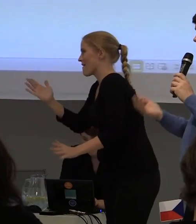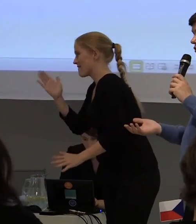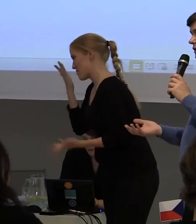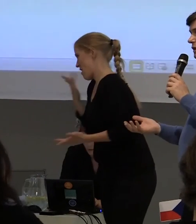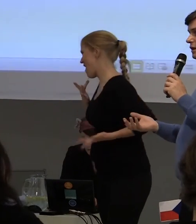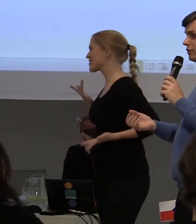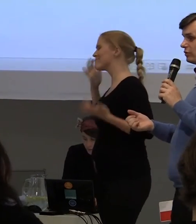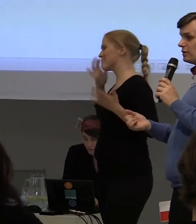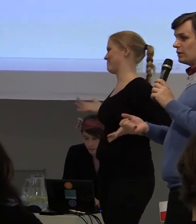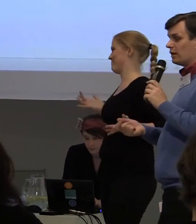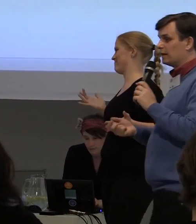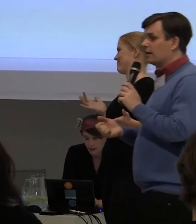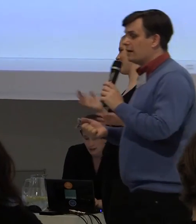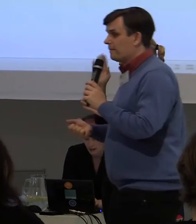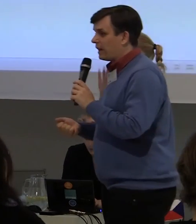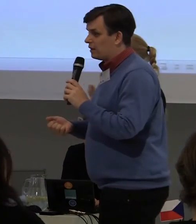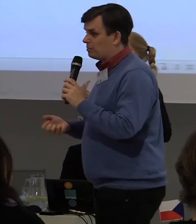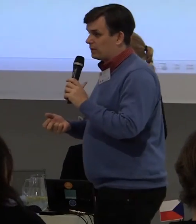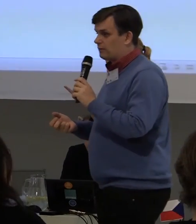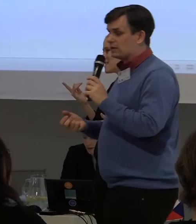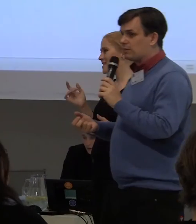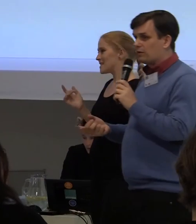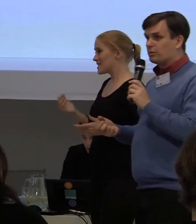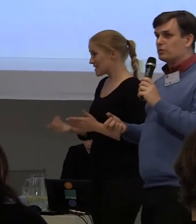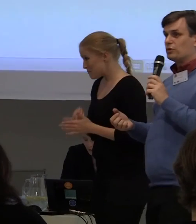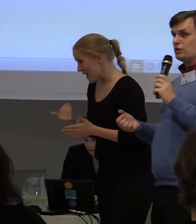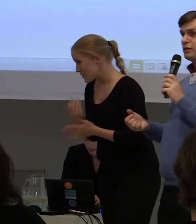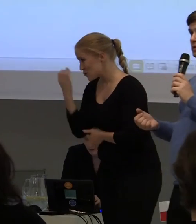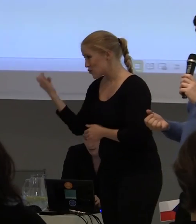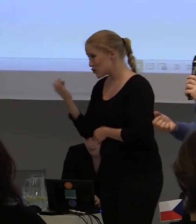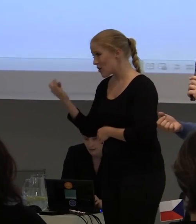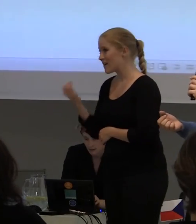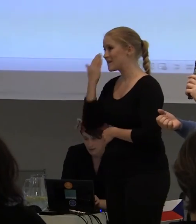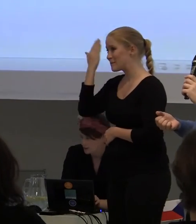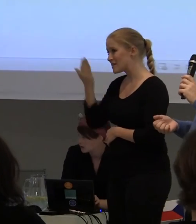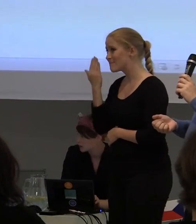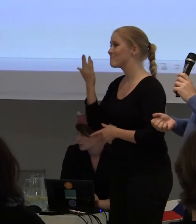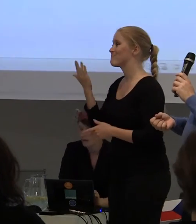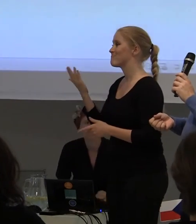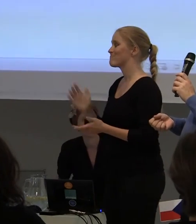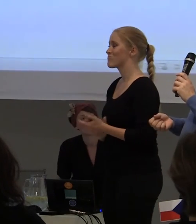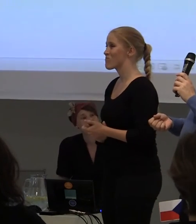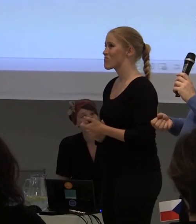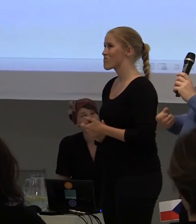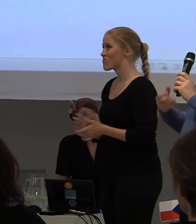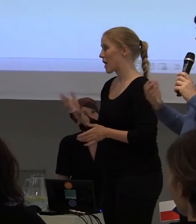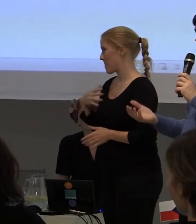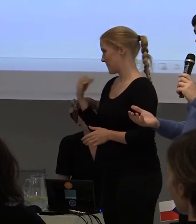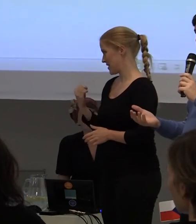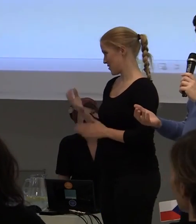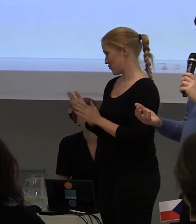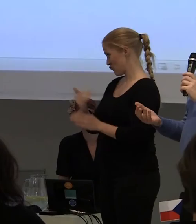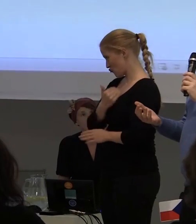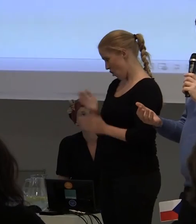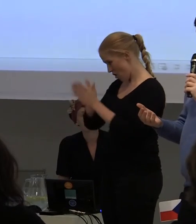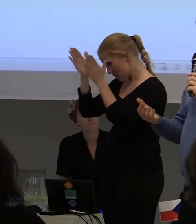souvisí s tím, proč tady není ani docent Michalík, ani paní Felcmanová, protože běželi na ministerstvo školství. Vlastně tím zásadním,